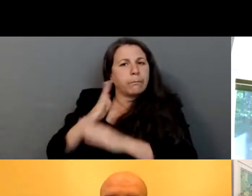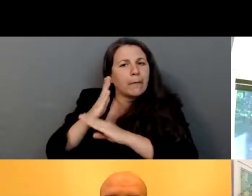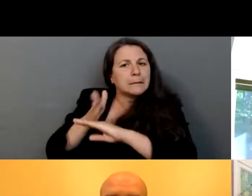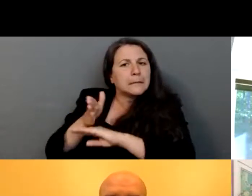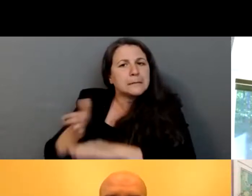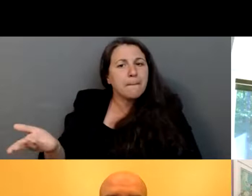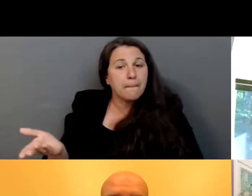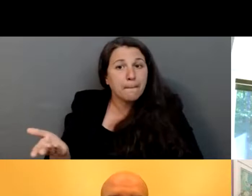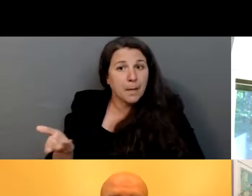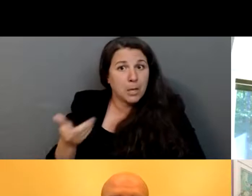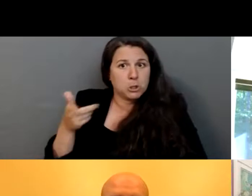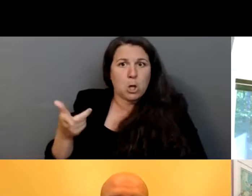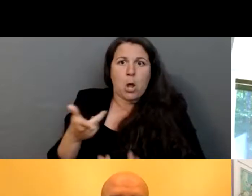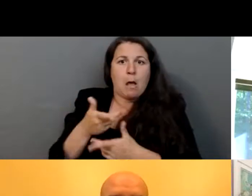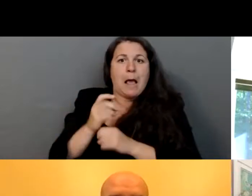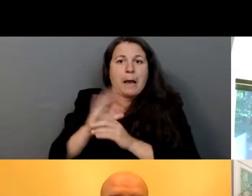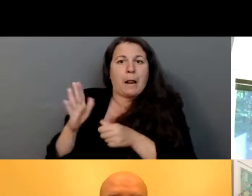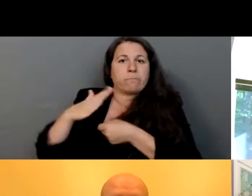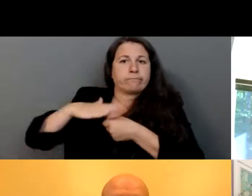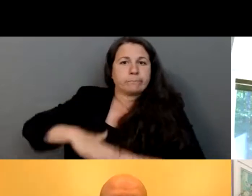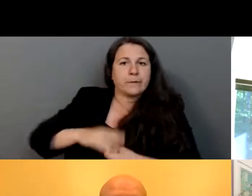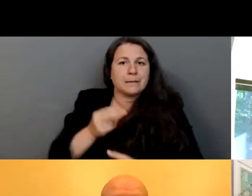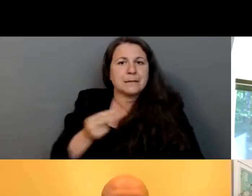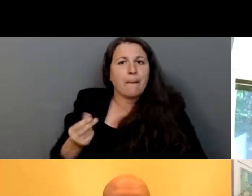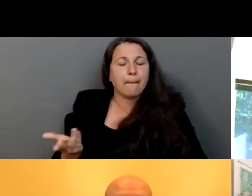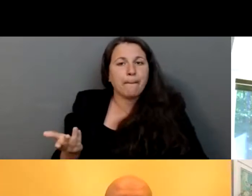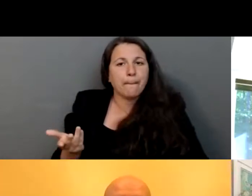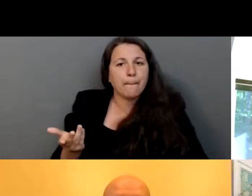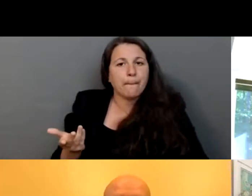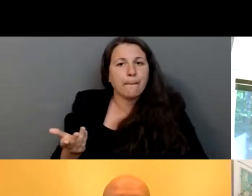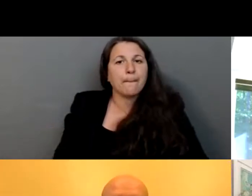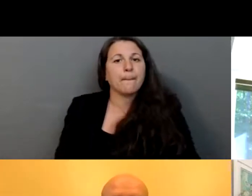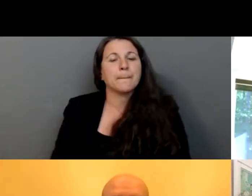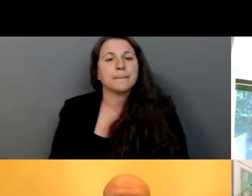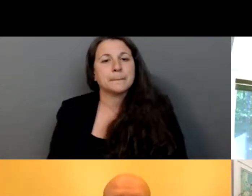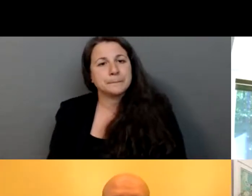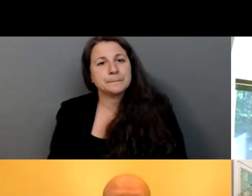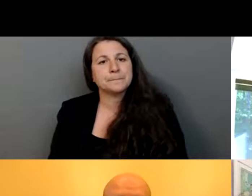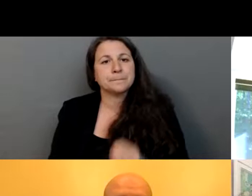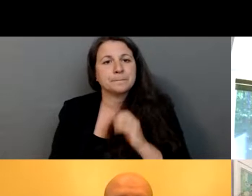ça pourrait nous aider de vraiment nommer les choses.